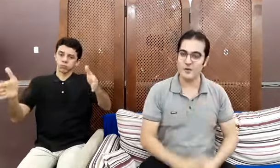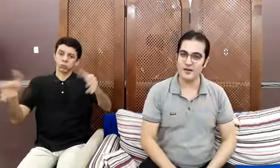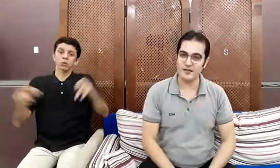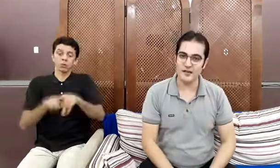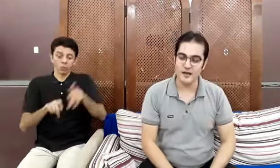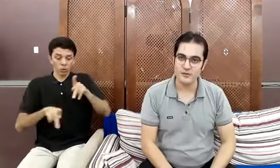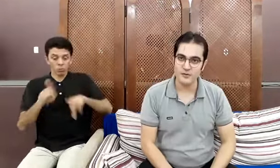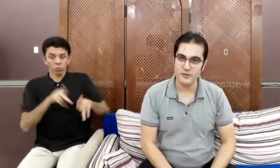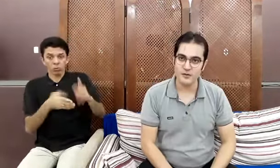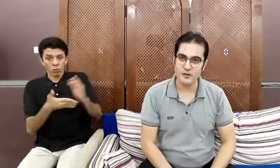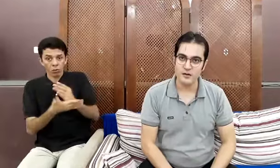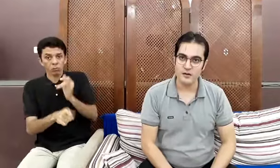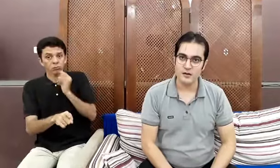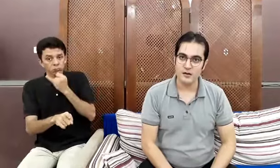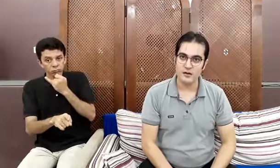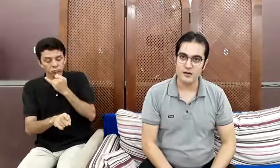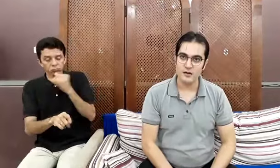são alcançados.